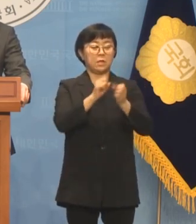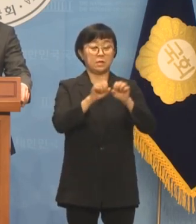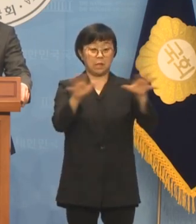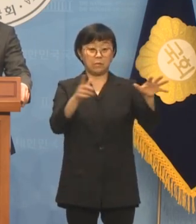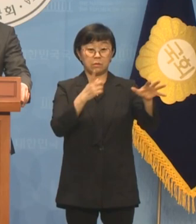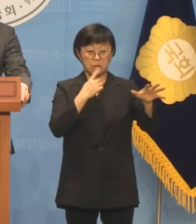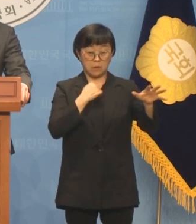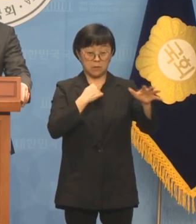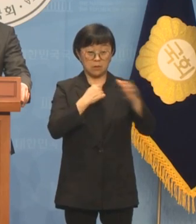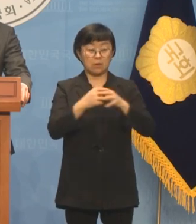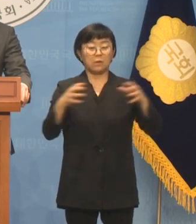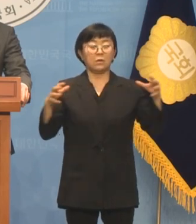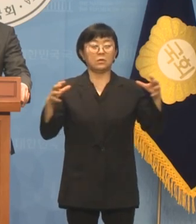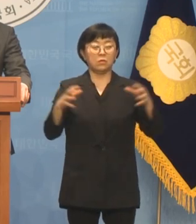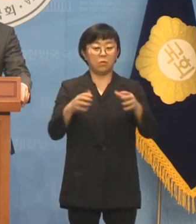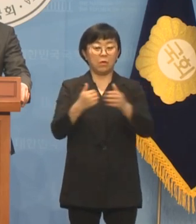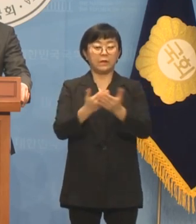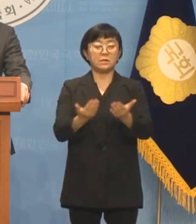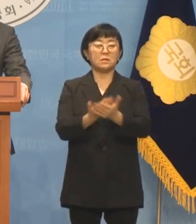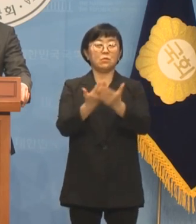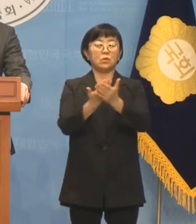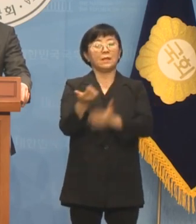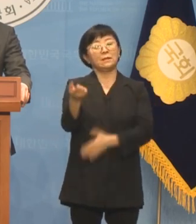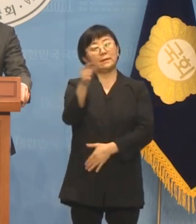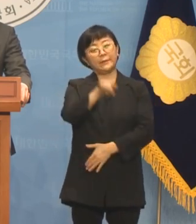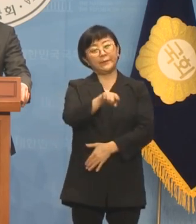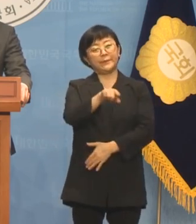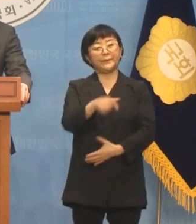강제해산됐던 통합진보당의 후신입니다.